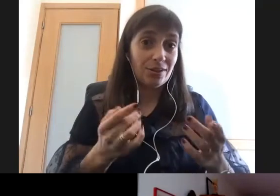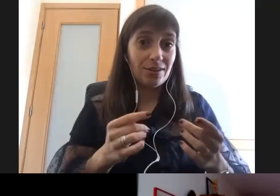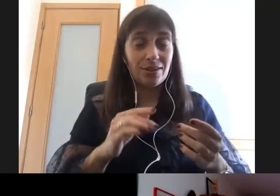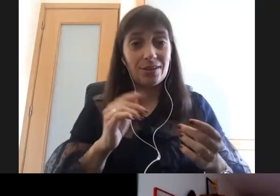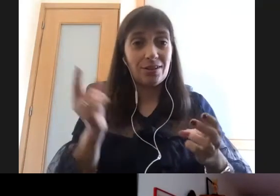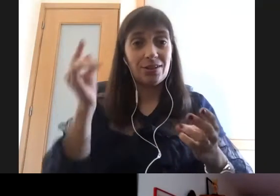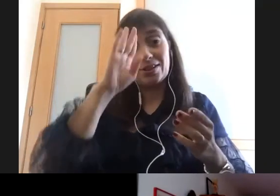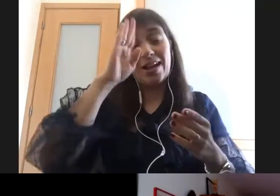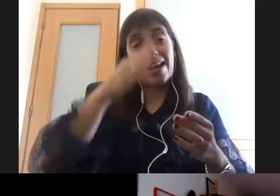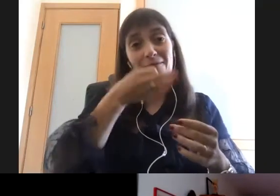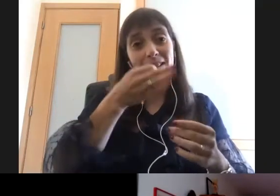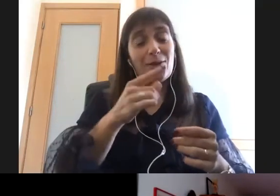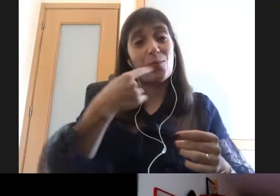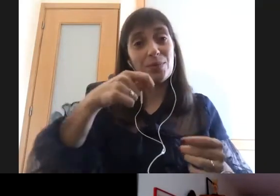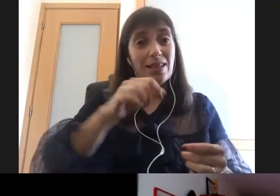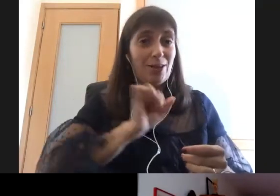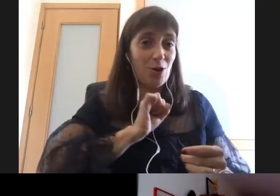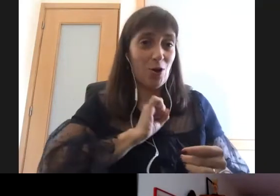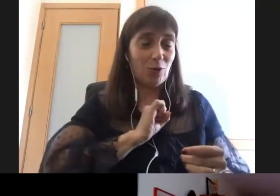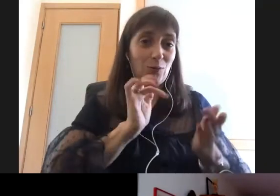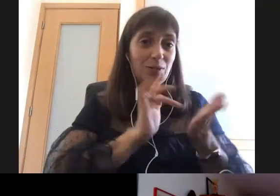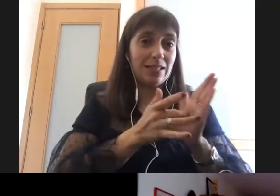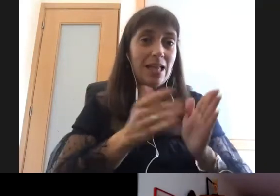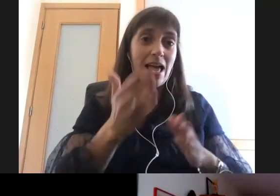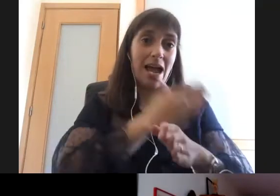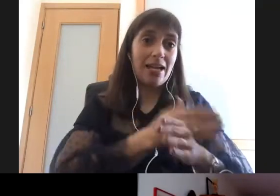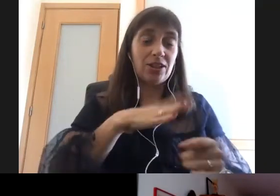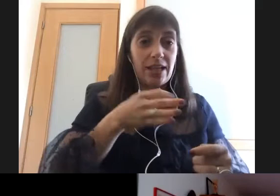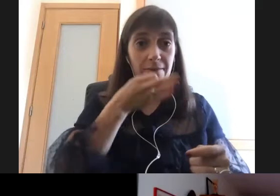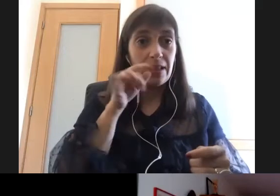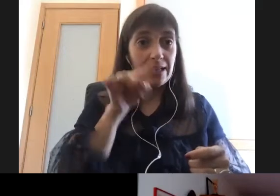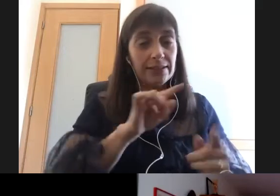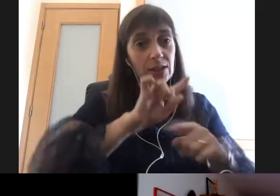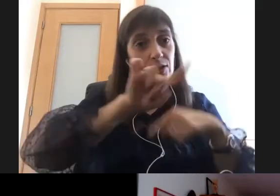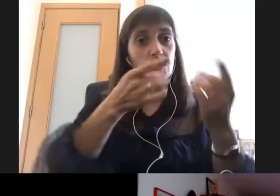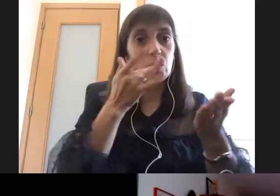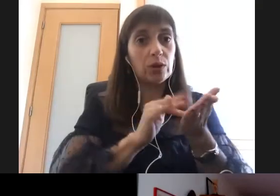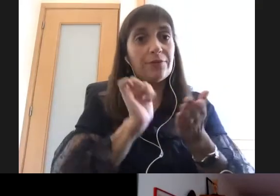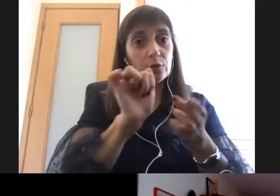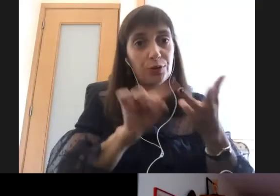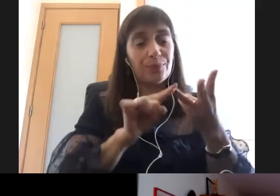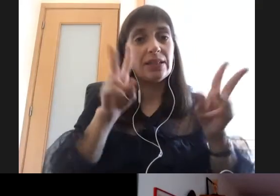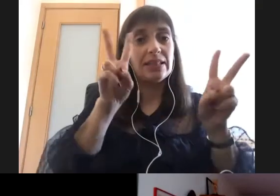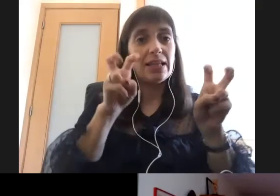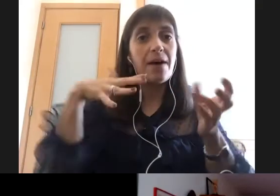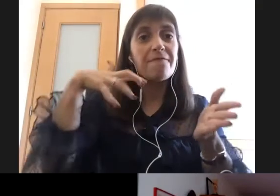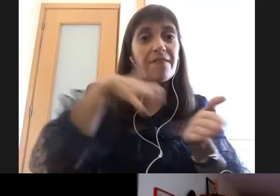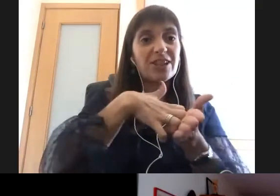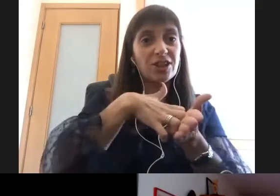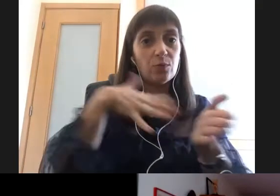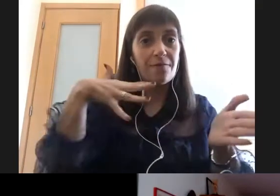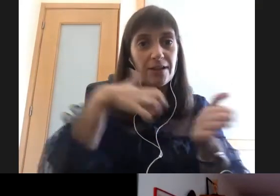Bolsonaro, a gente queria falar sobre esse outro livro seu, que é sobre fascismo, fascismo à brasileira,